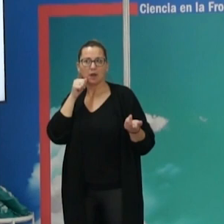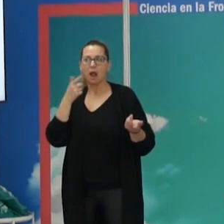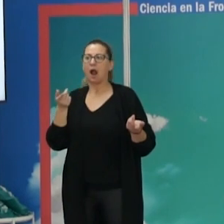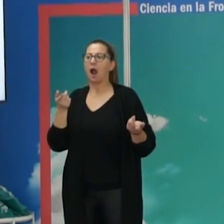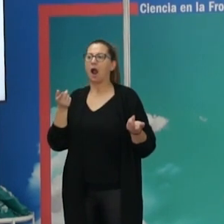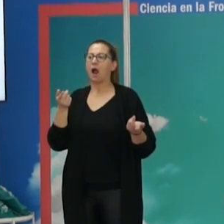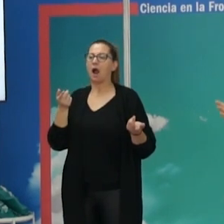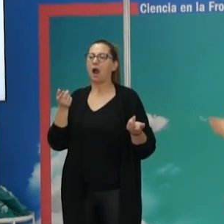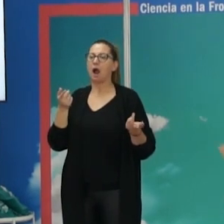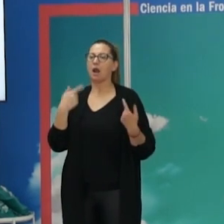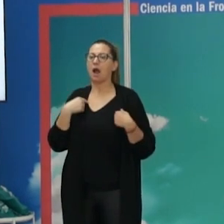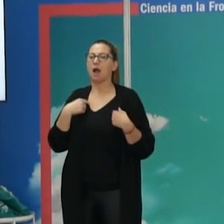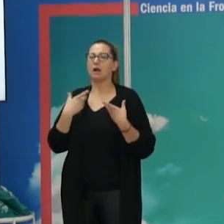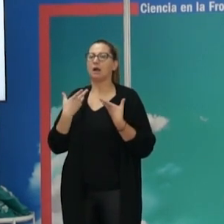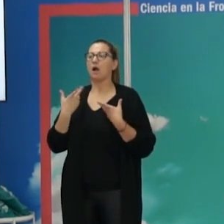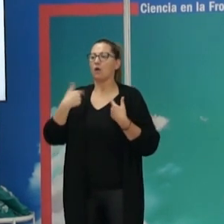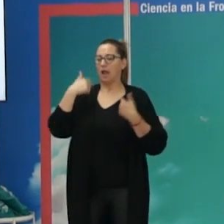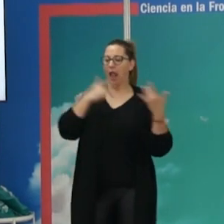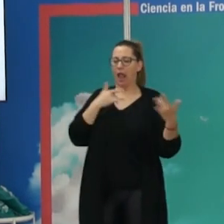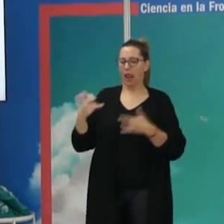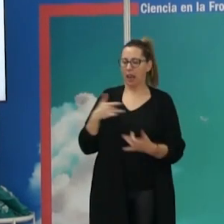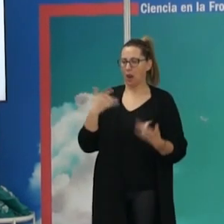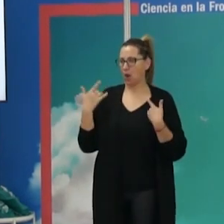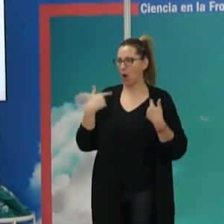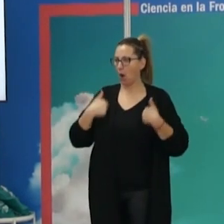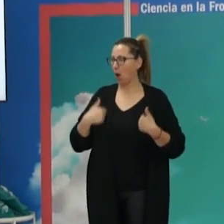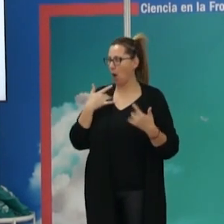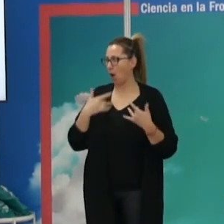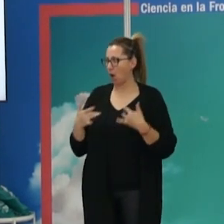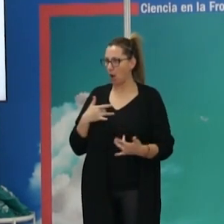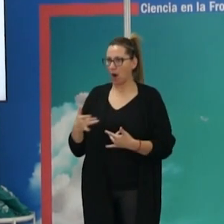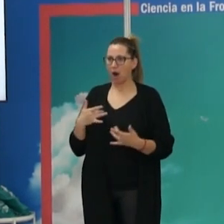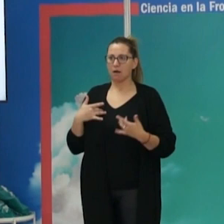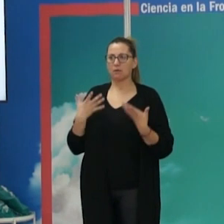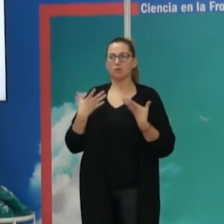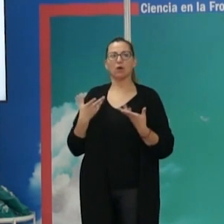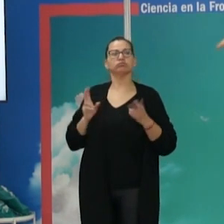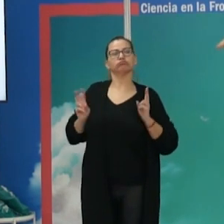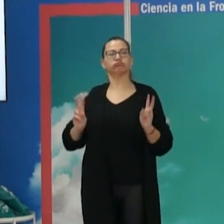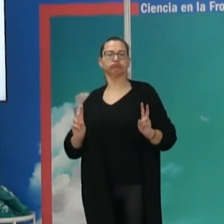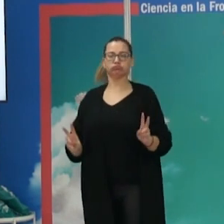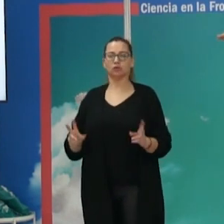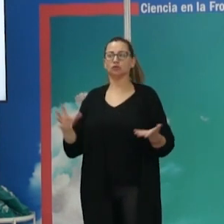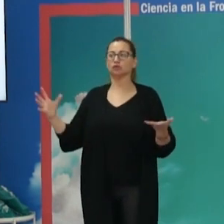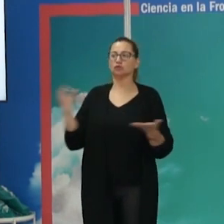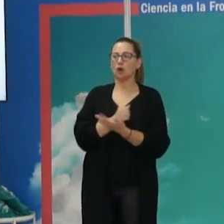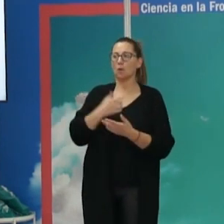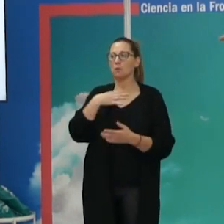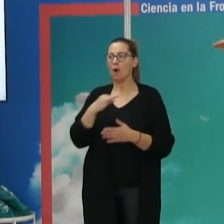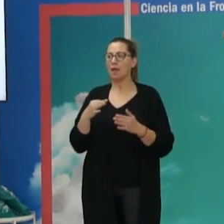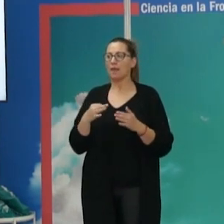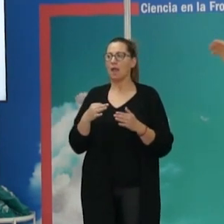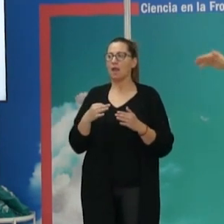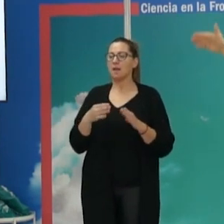entropía o a la desintegración del organismo, todas estas situaciones se pueden mantener algunas más